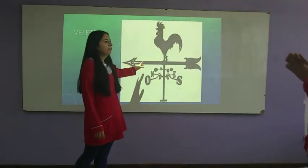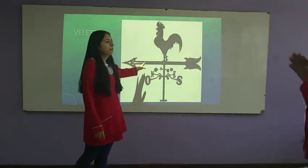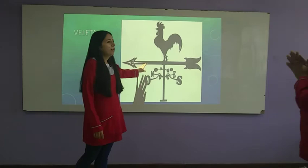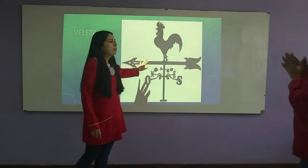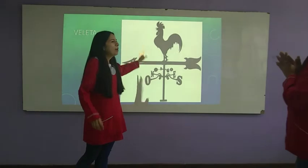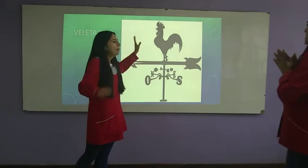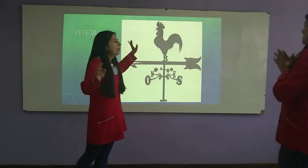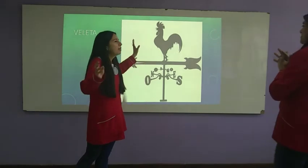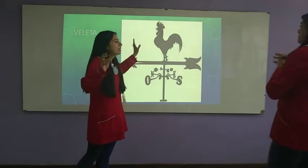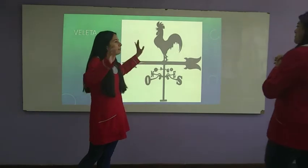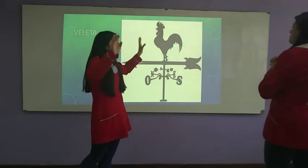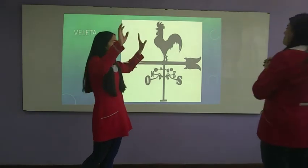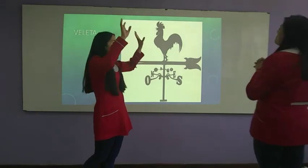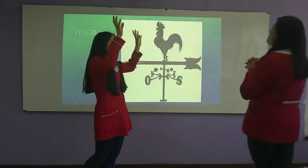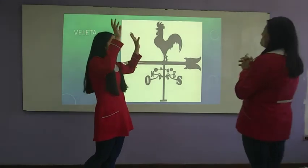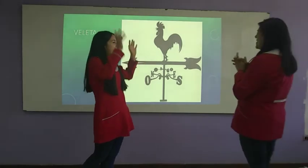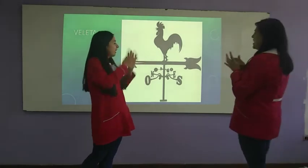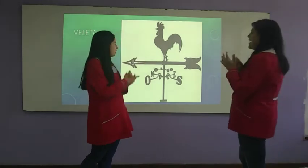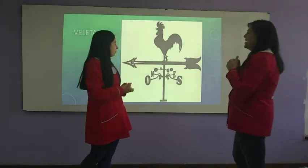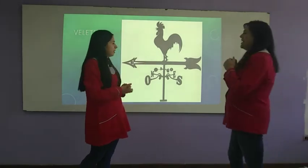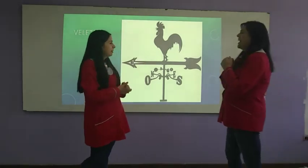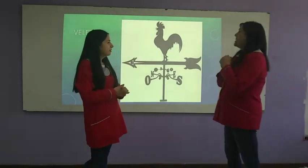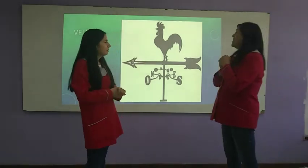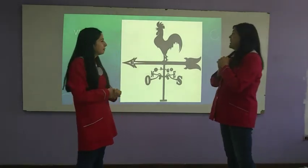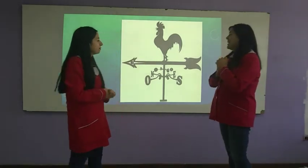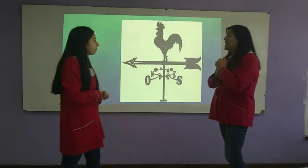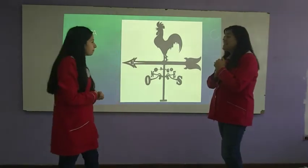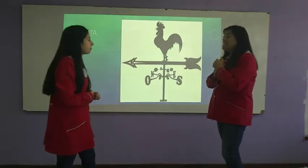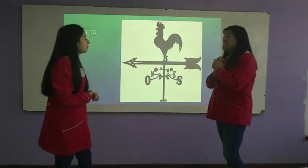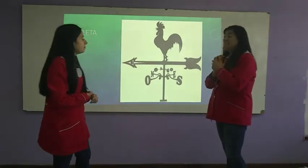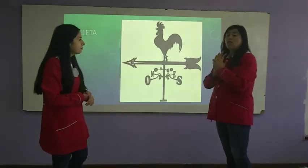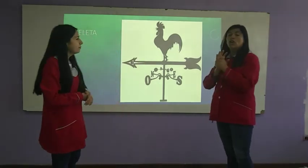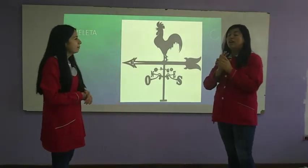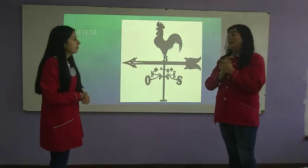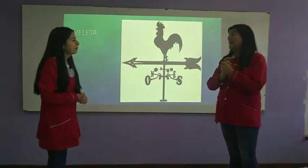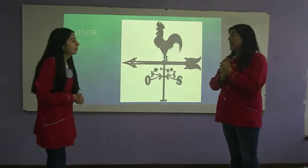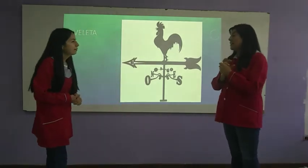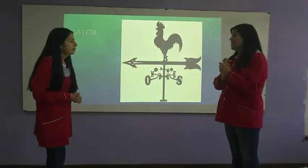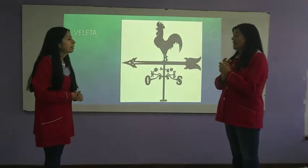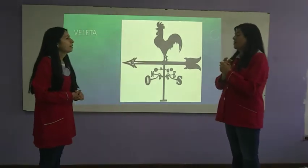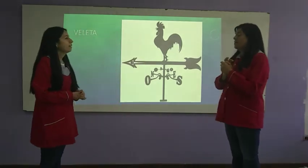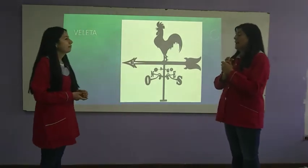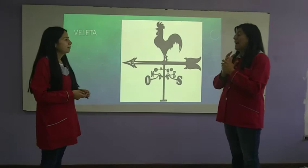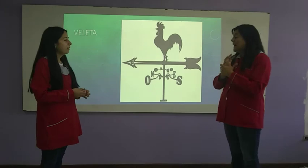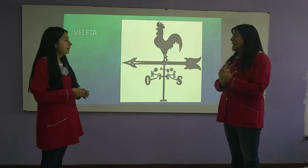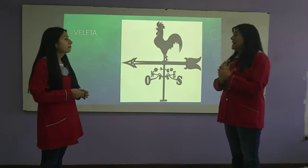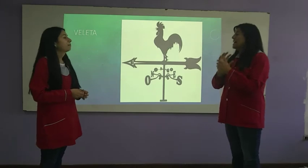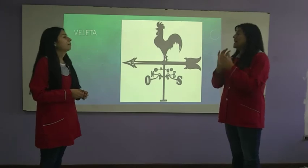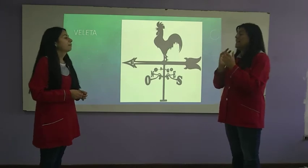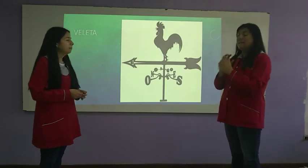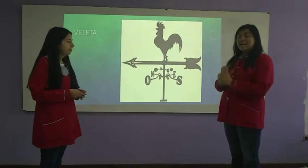Por ejemplo, las películas siempre salen arriba de las casas, ¿no? Arriba de las casas, ¿cierto? Los granjeros, en la granja, en el